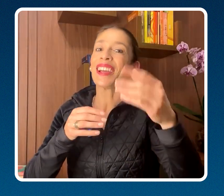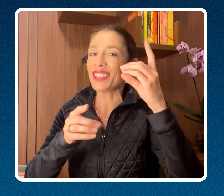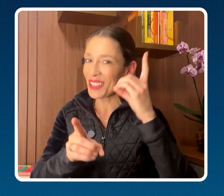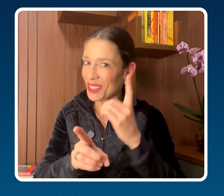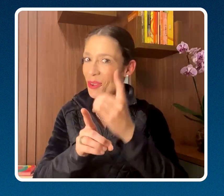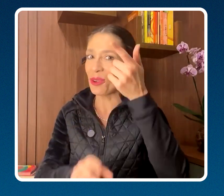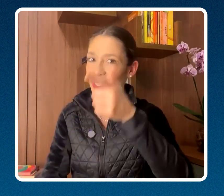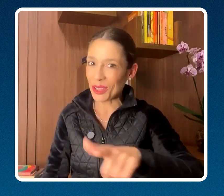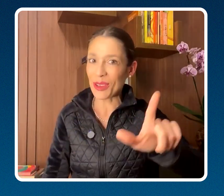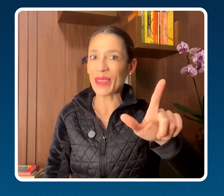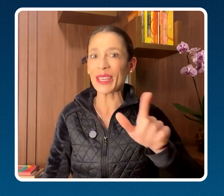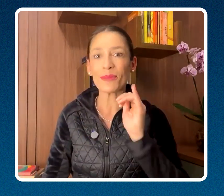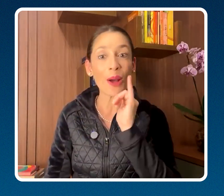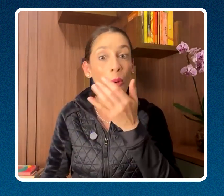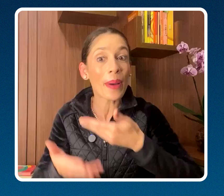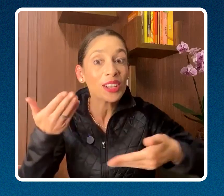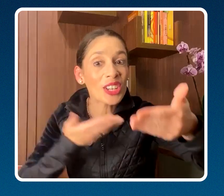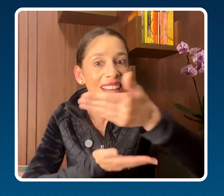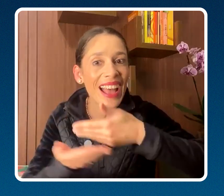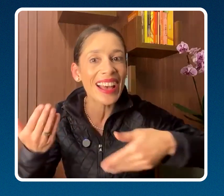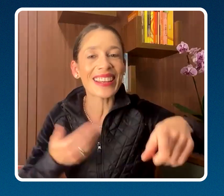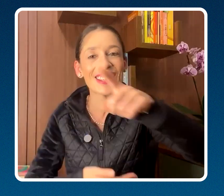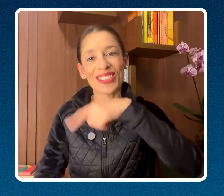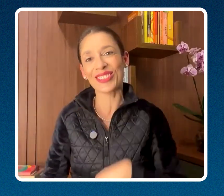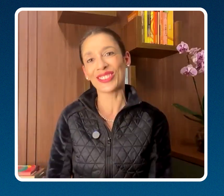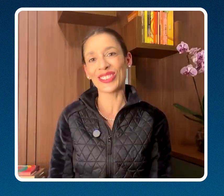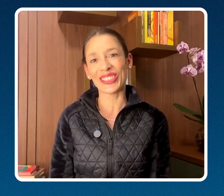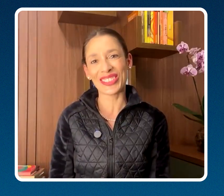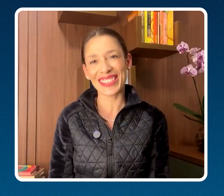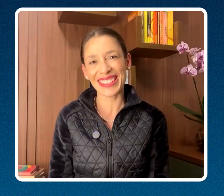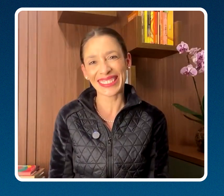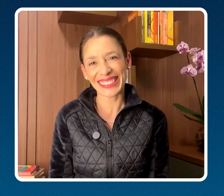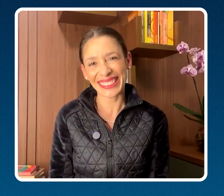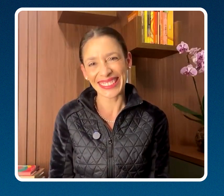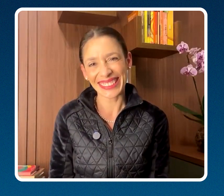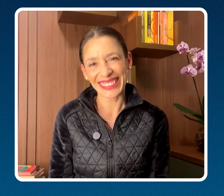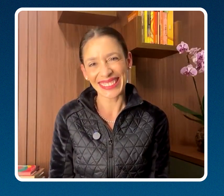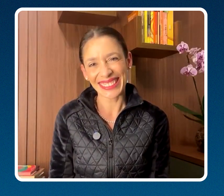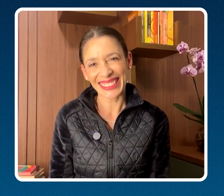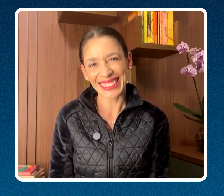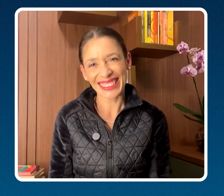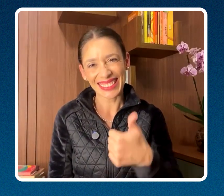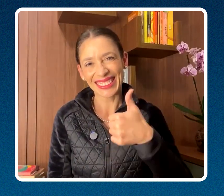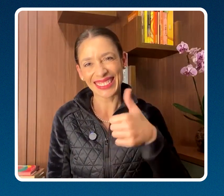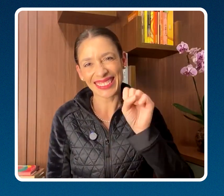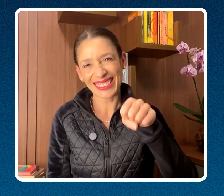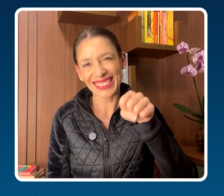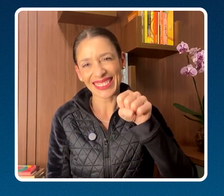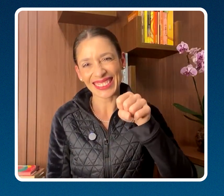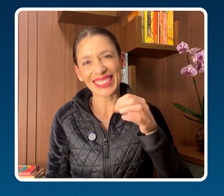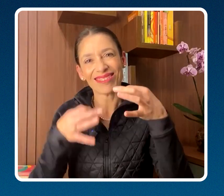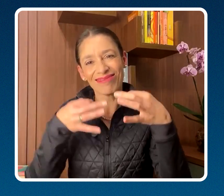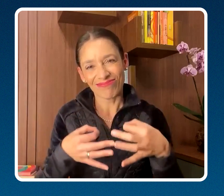meses, a gente se encontra novamente para compartilhar isso com todos. Sim, com certeza.